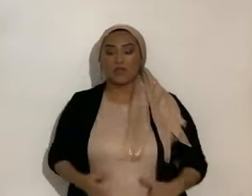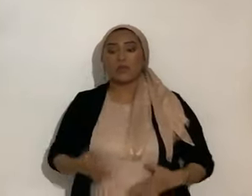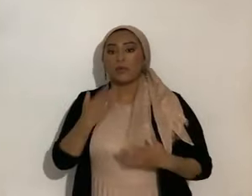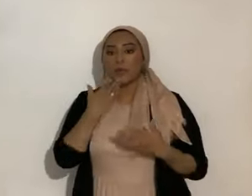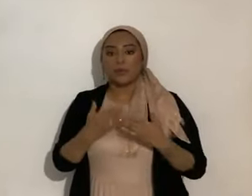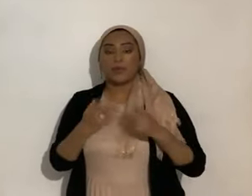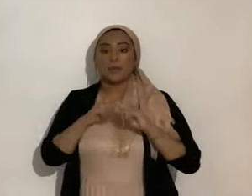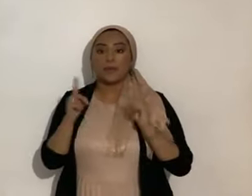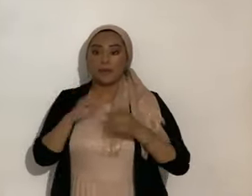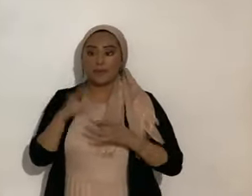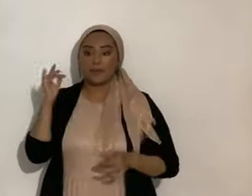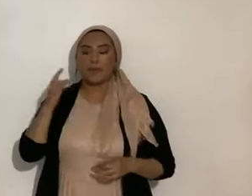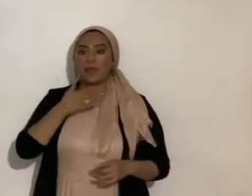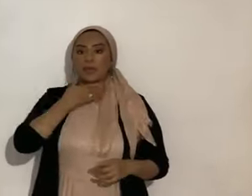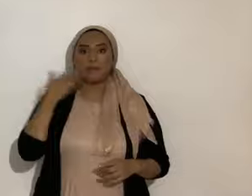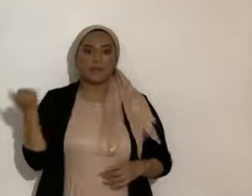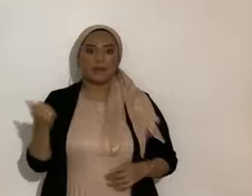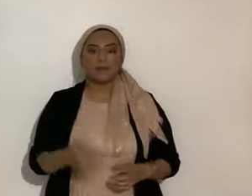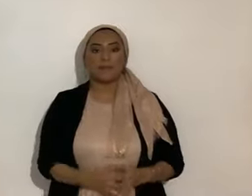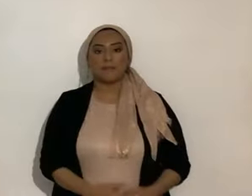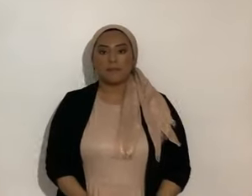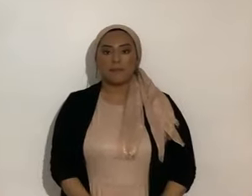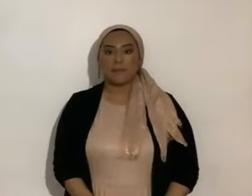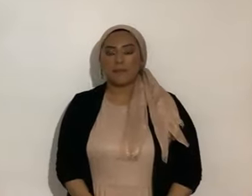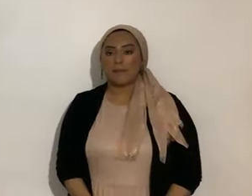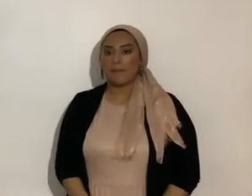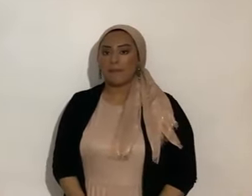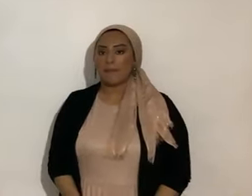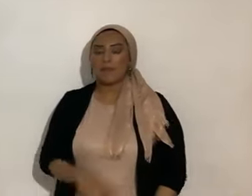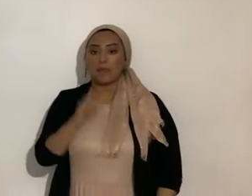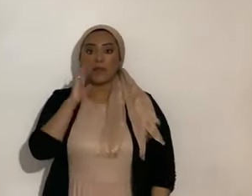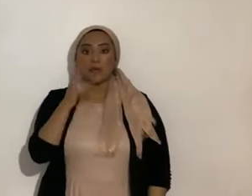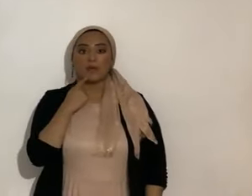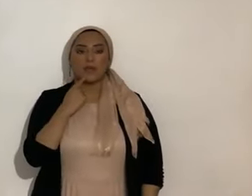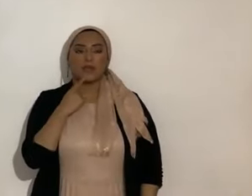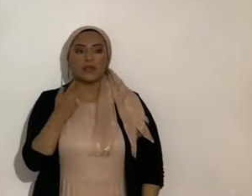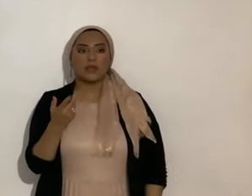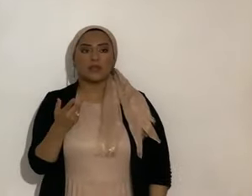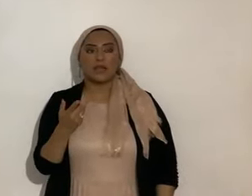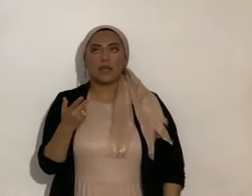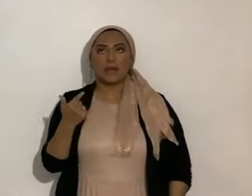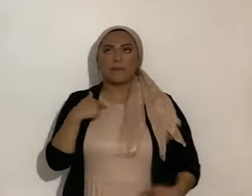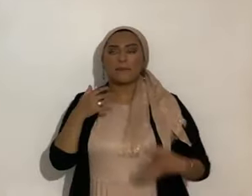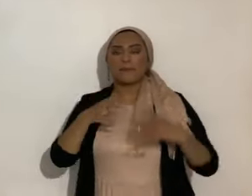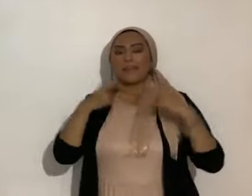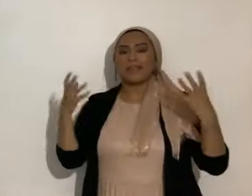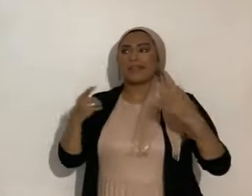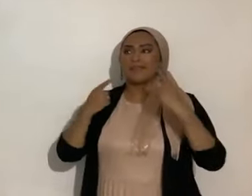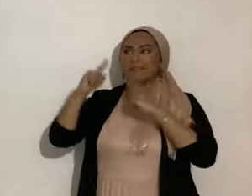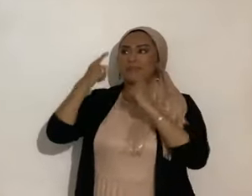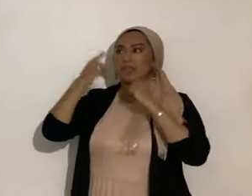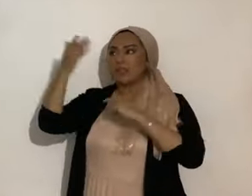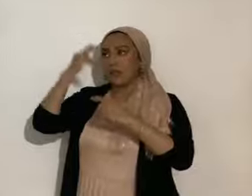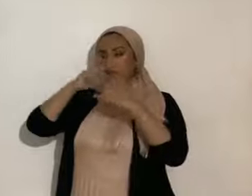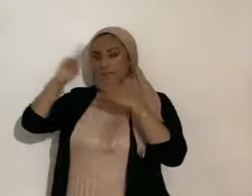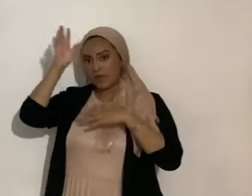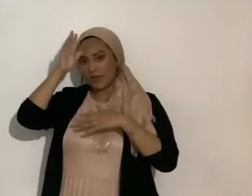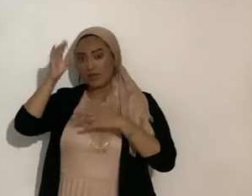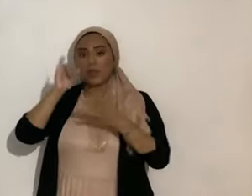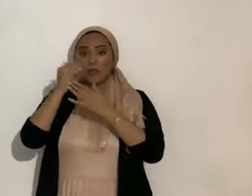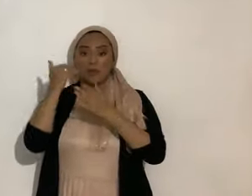pero espiritualmente mucho mejor. Y entonces dirás, ¿cómo he ofendido al Todopoderoso? Y es a lo que yo